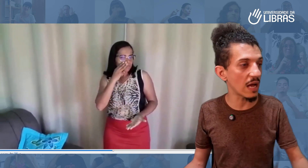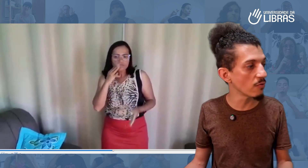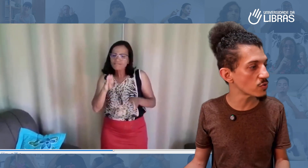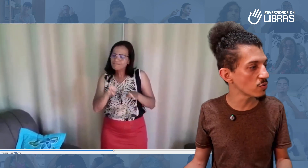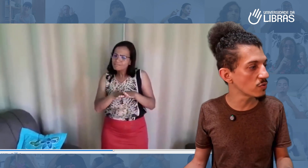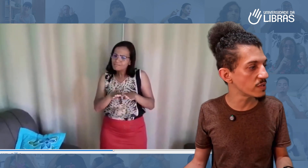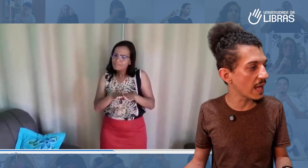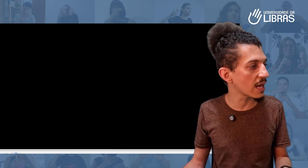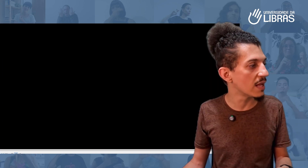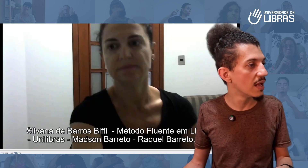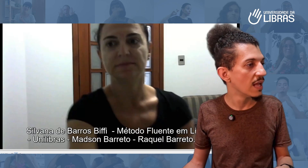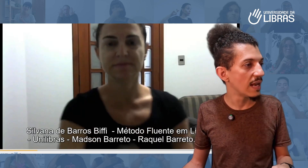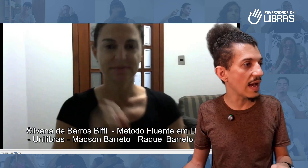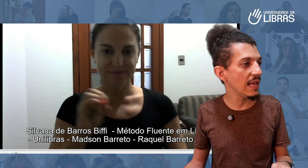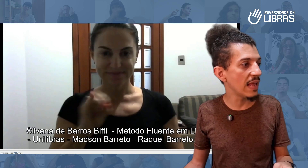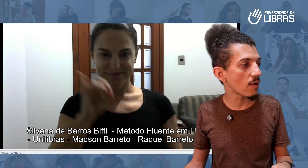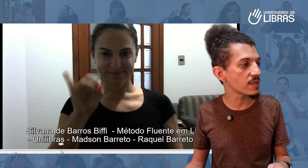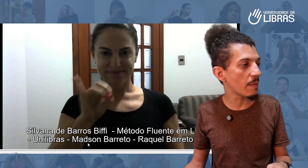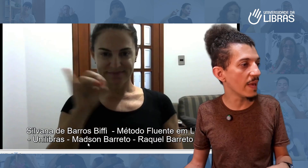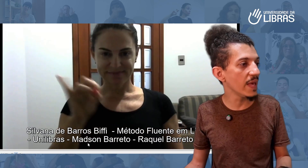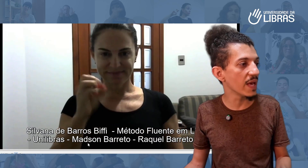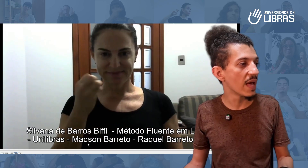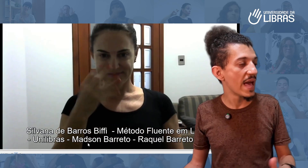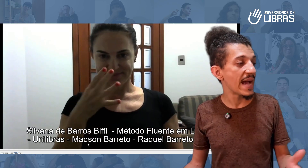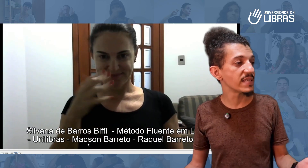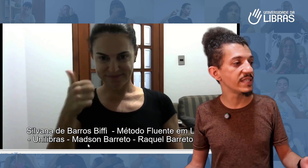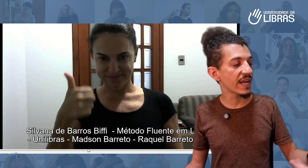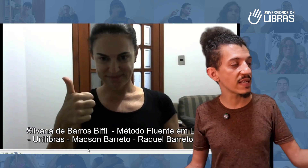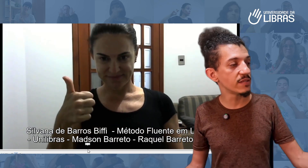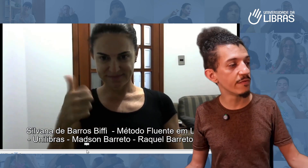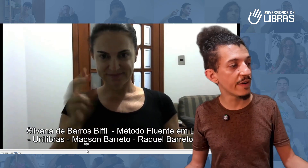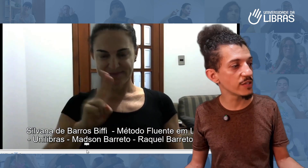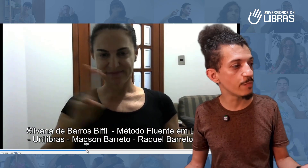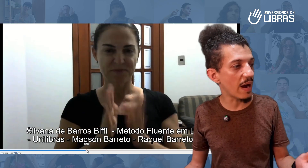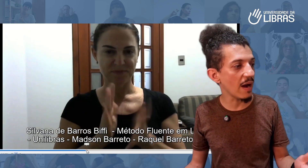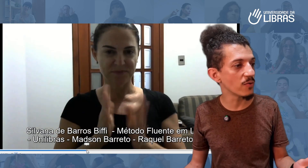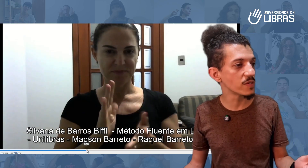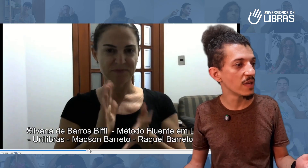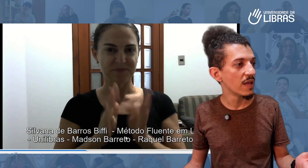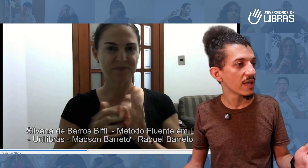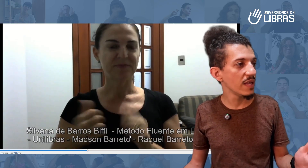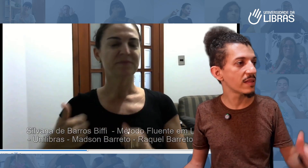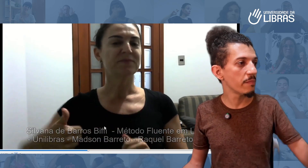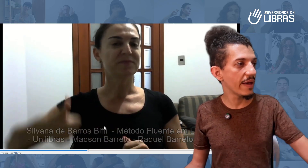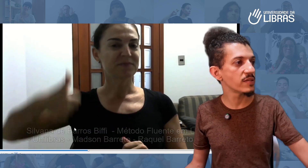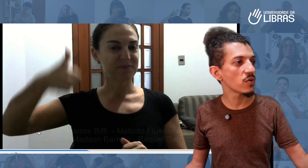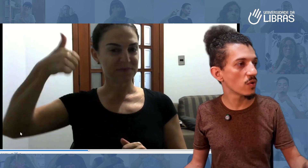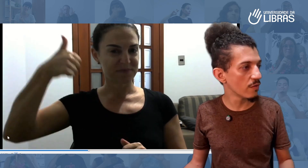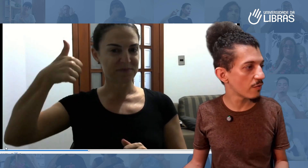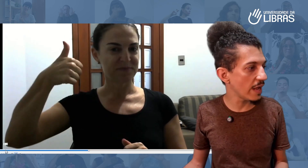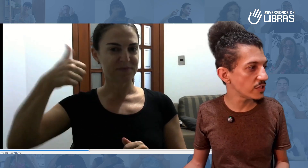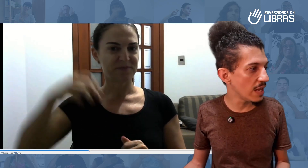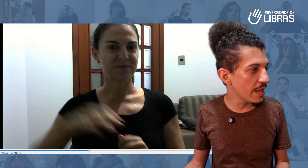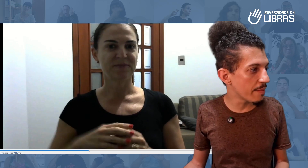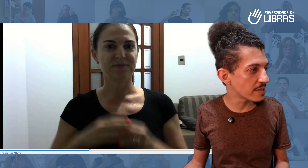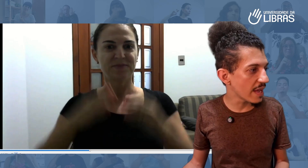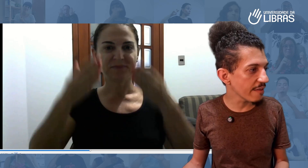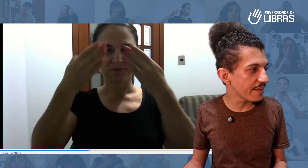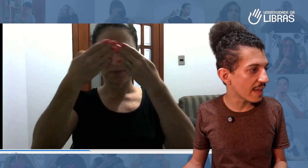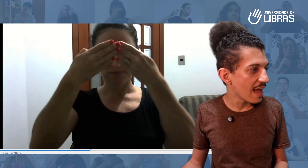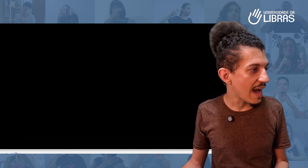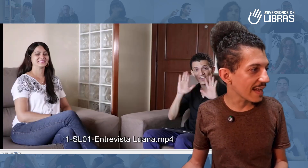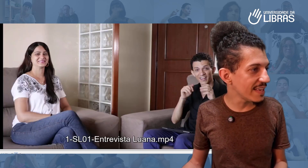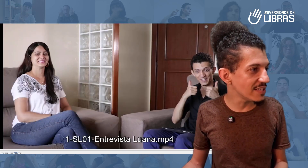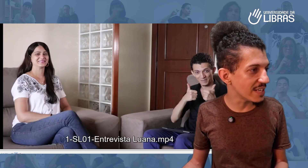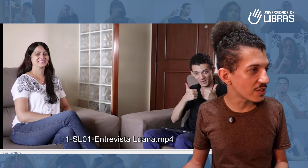para os alunos surdos dela, lá em Ilhéus, na Bahia. Essa aqui já é a Silvana de Barros, que também se tornou fluente em Libras.